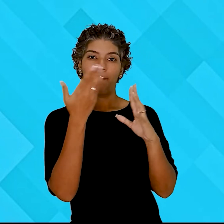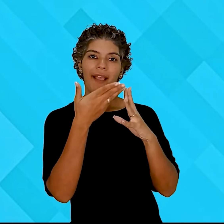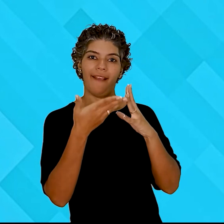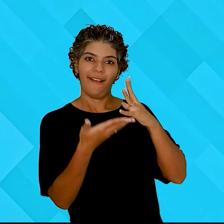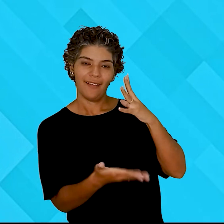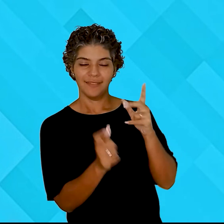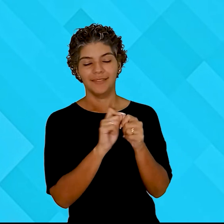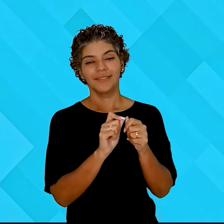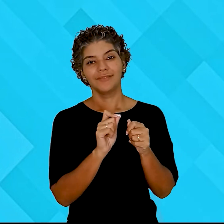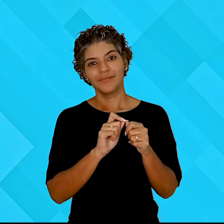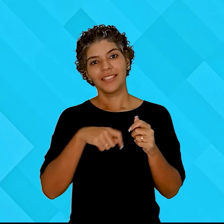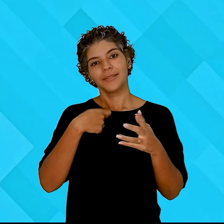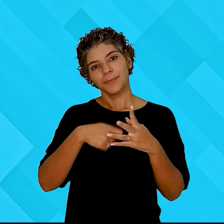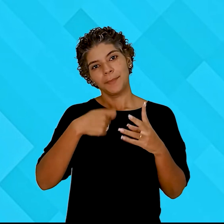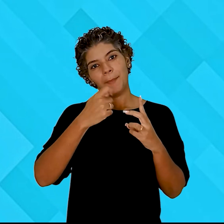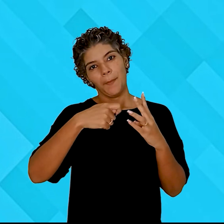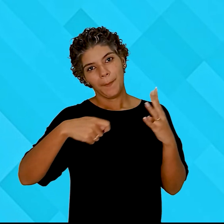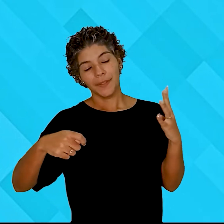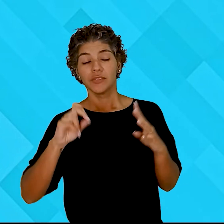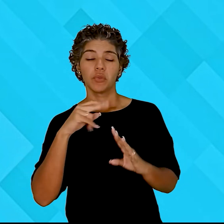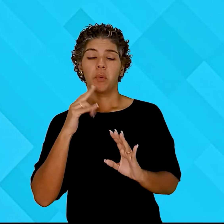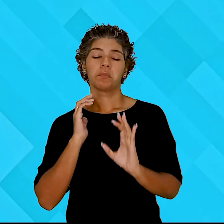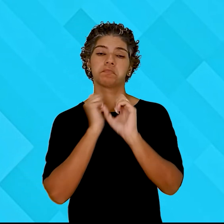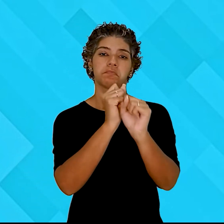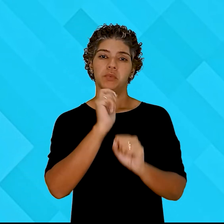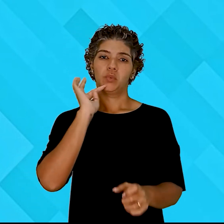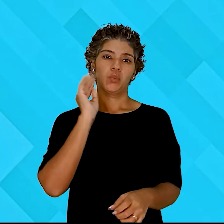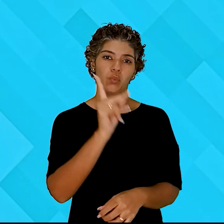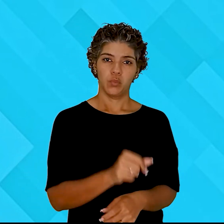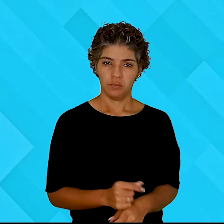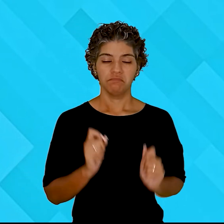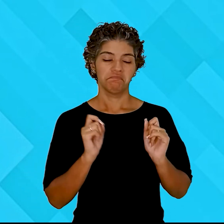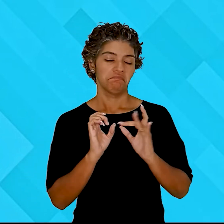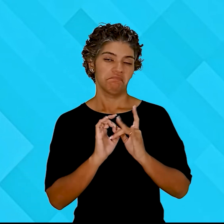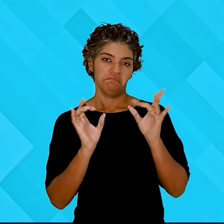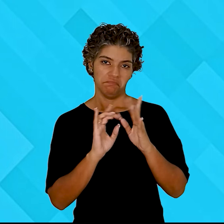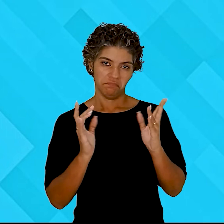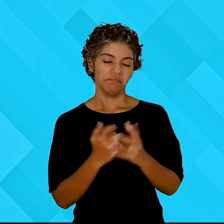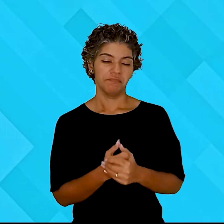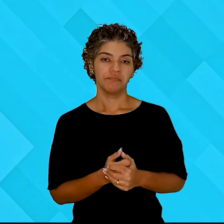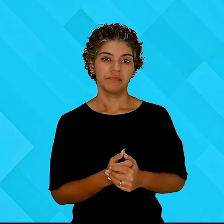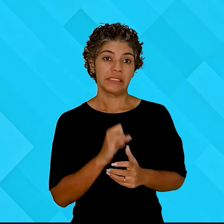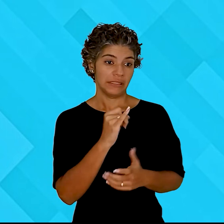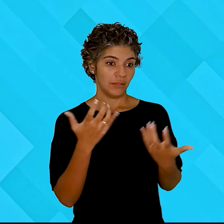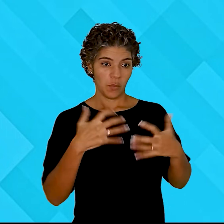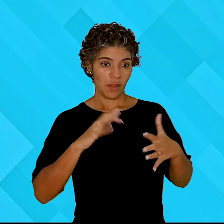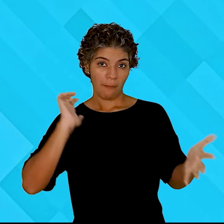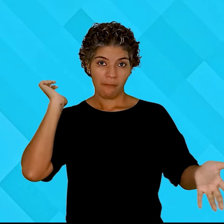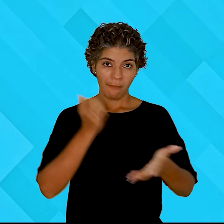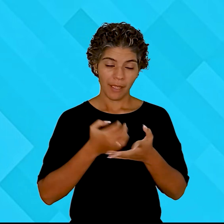juntos, são pagamentos individuais, ou você pode ir pagando mês a mês. Caso você não realize o pagamento, isso vai incidir em